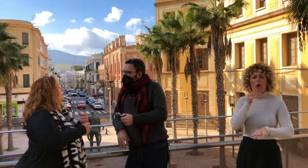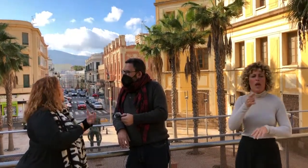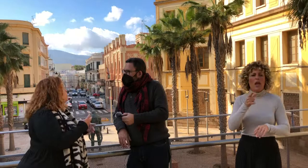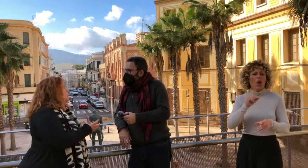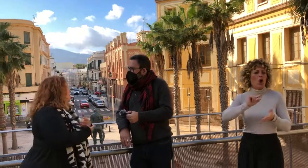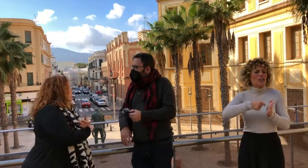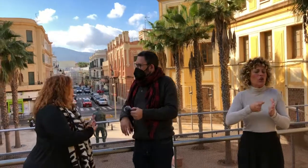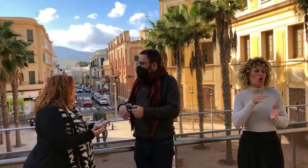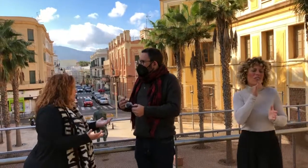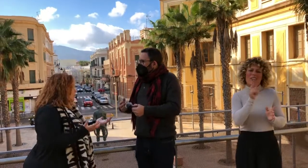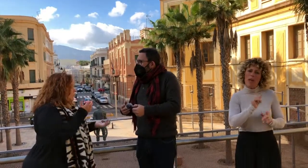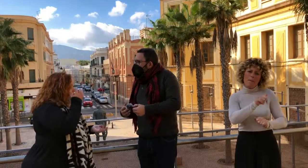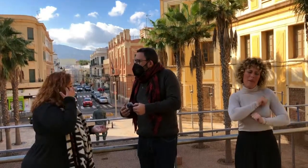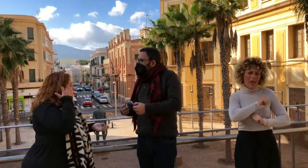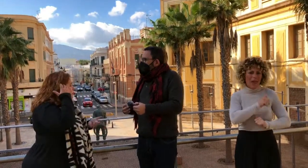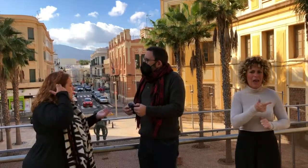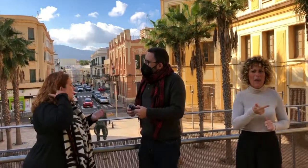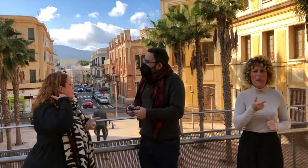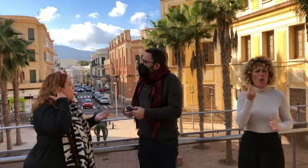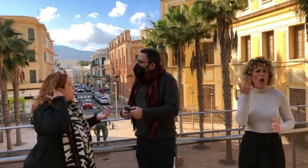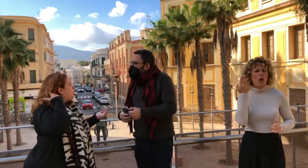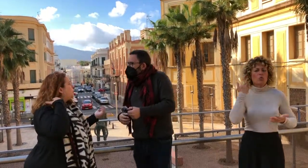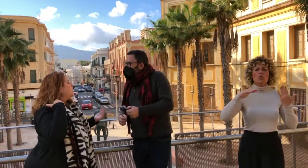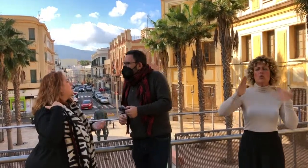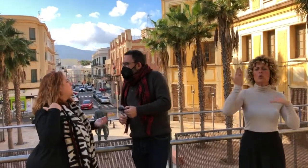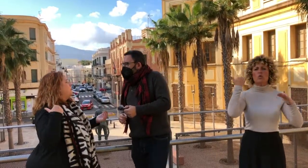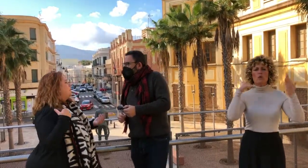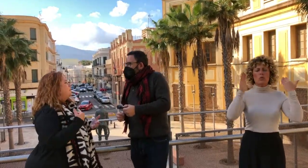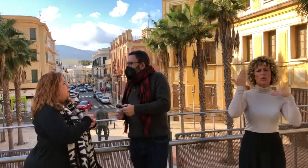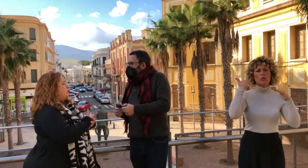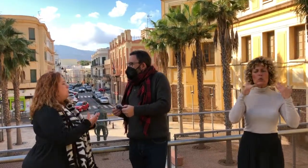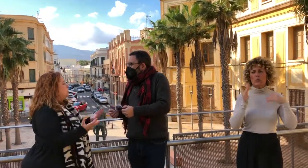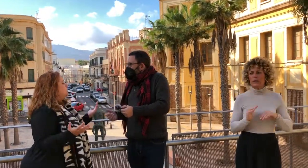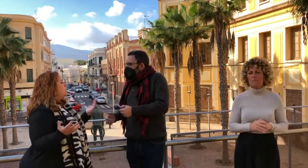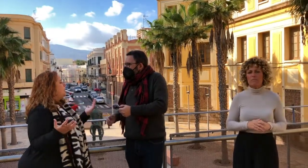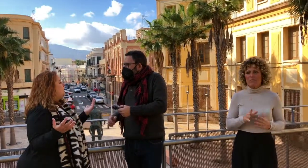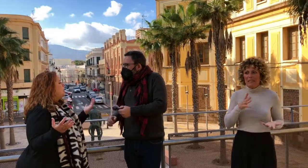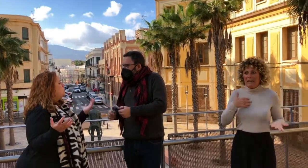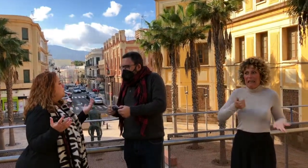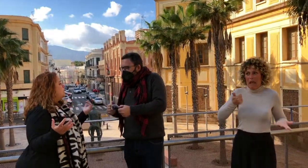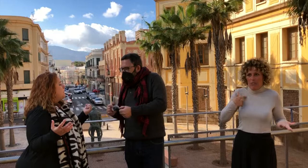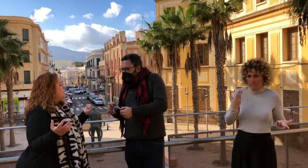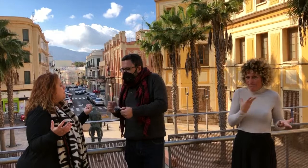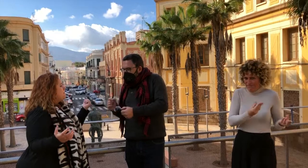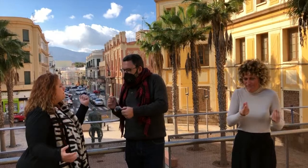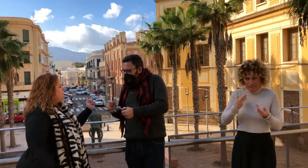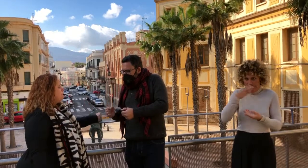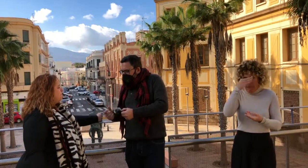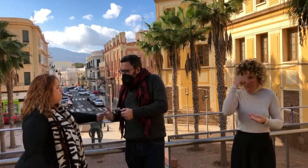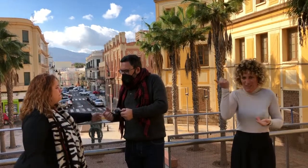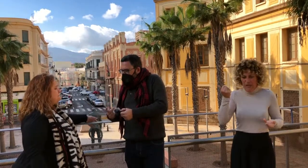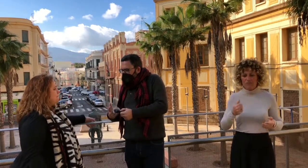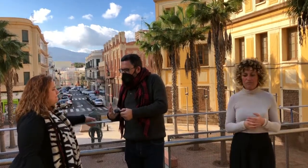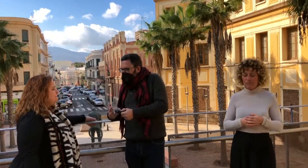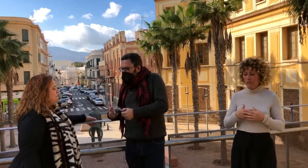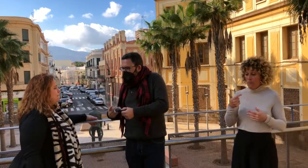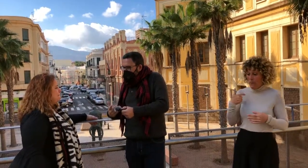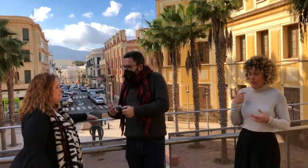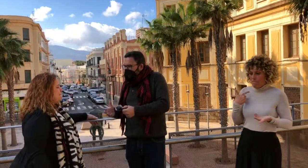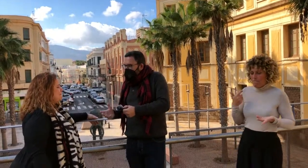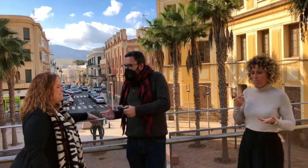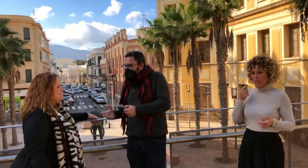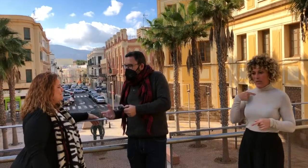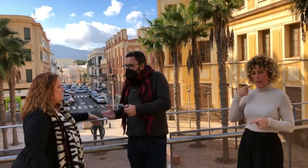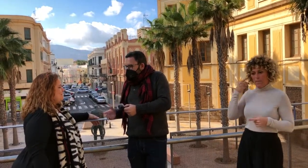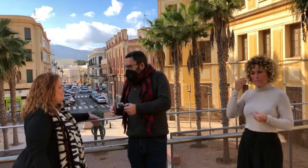porque excusas miles, que no tan, es que ya no te puedo ni decir, porque sí, no son tantas las excusas. Yo es que aquí me quedo con que esto